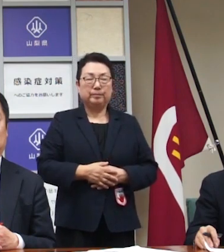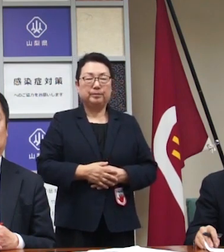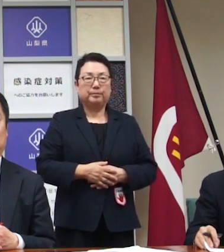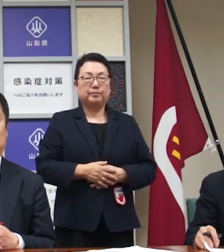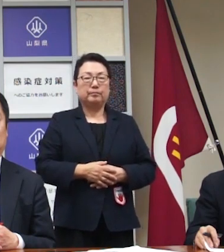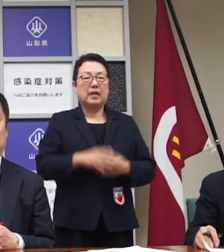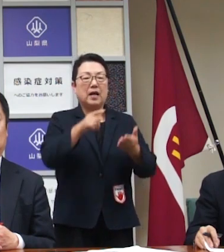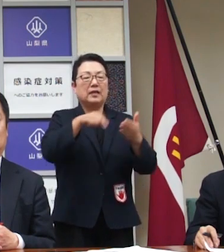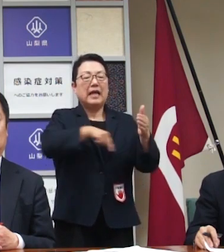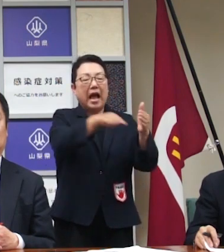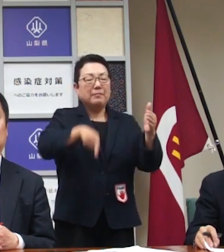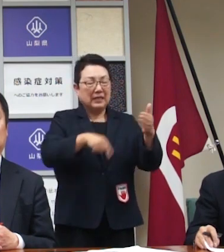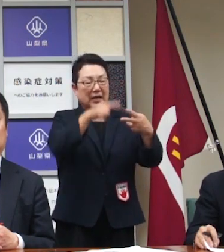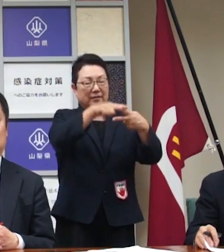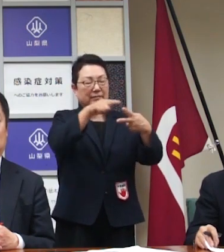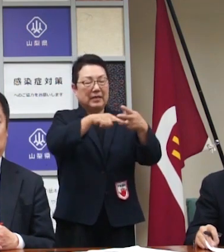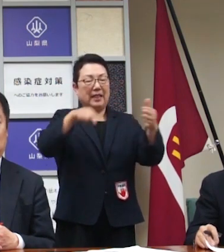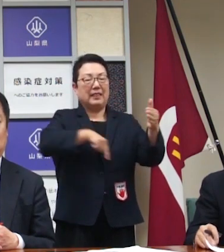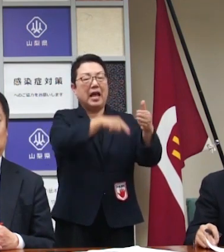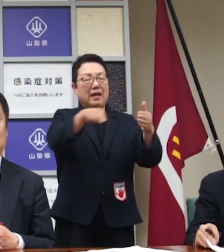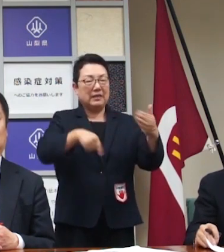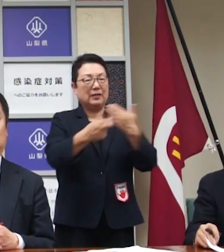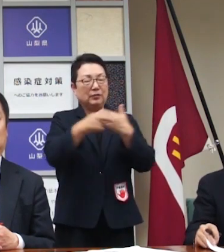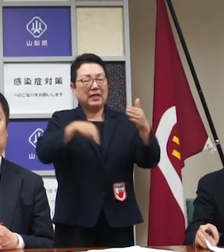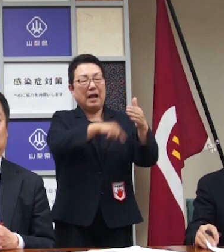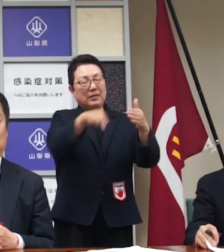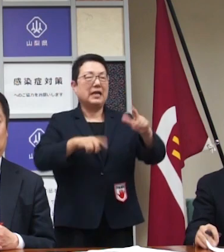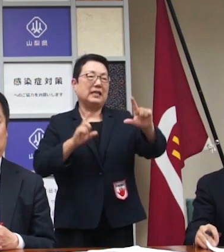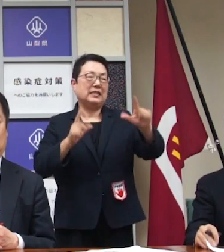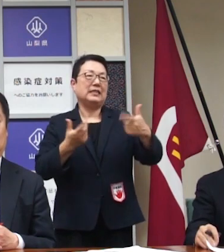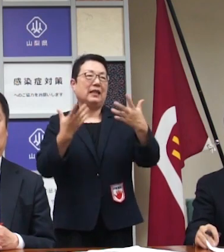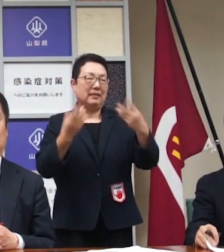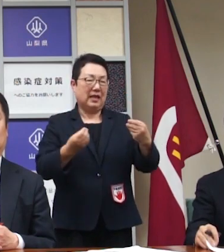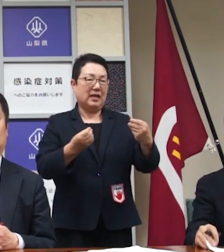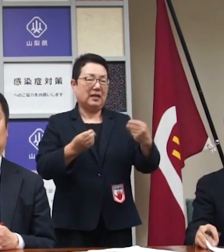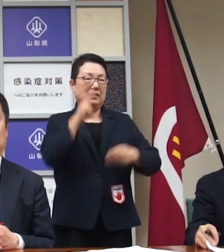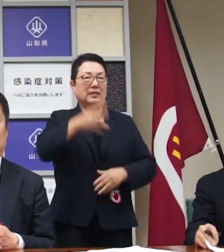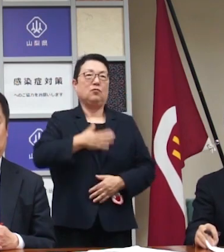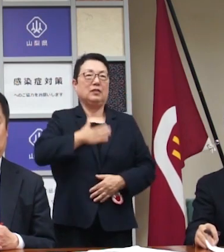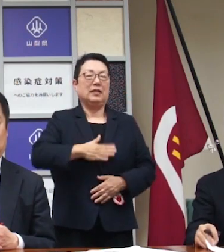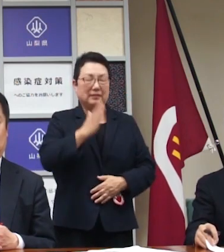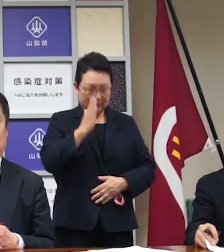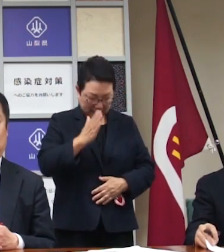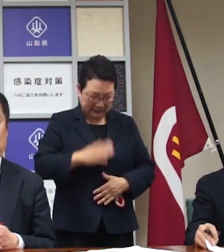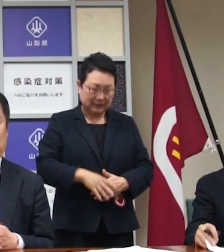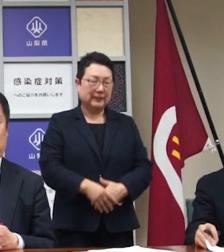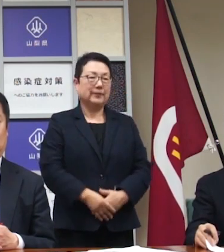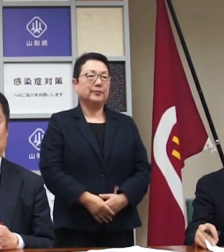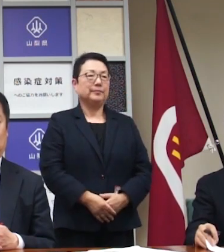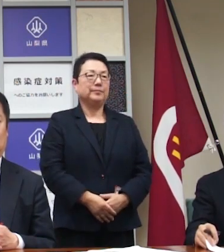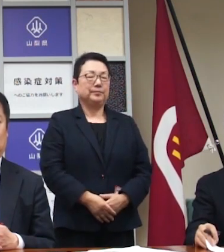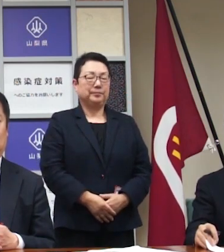まあ、処置の内容が違っていたということでご理解をいただきたいと思います。